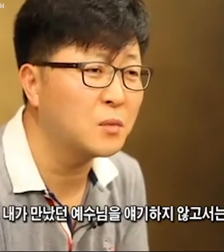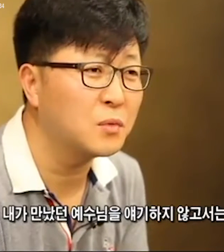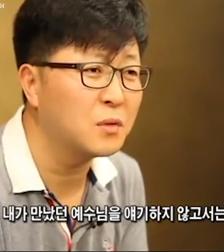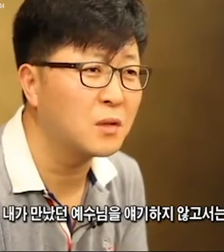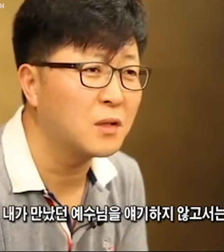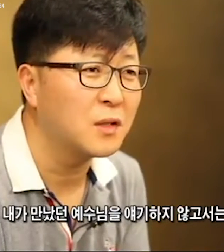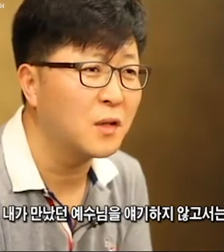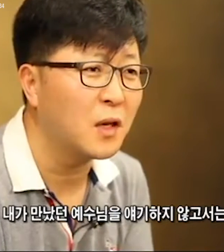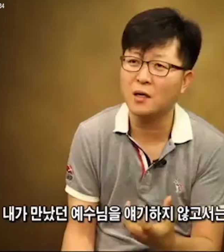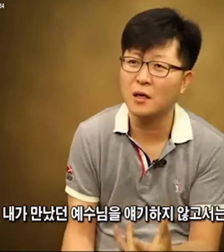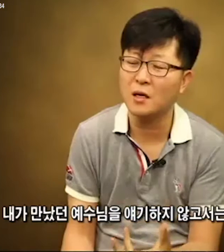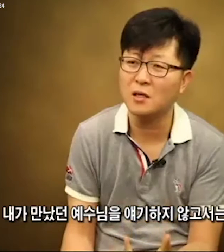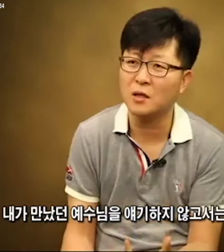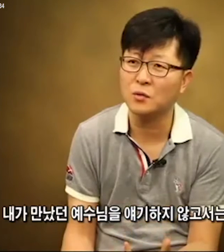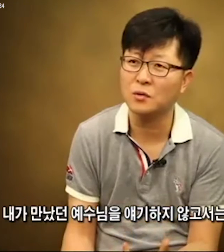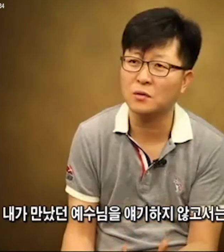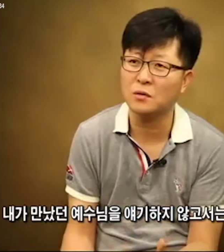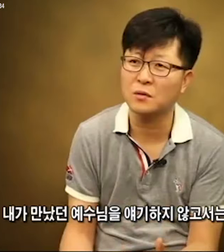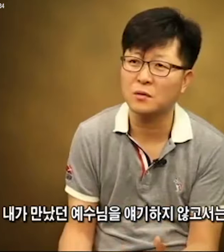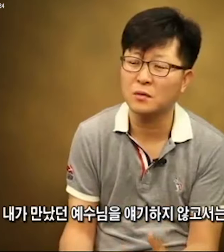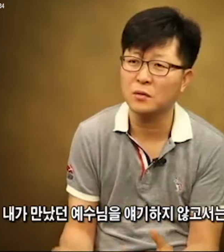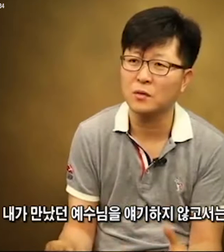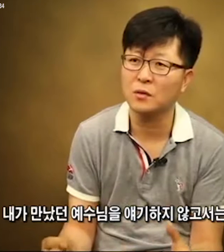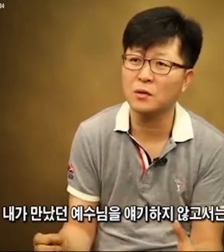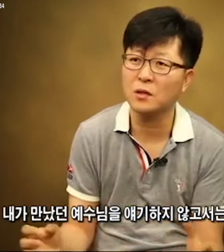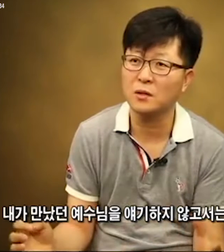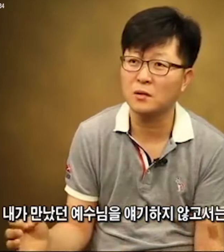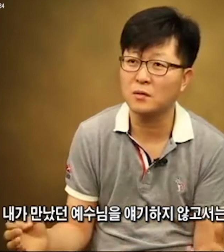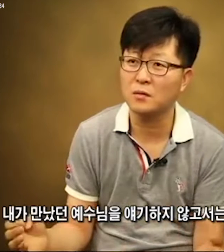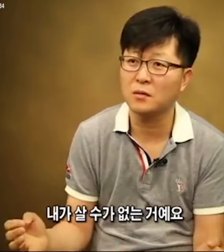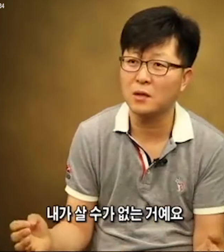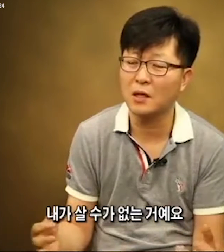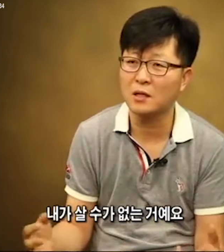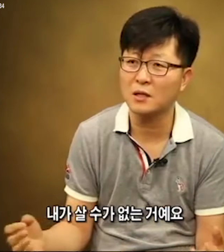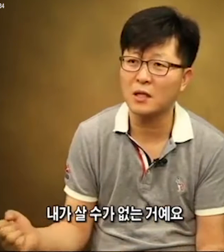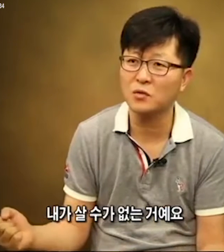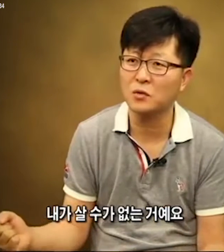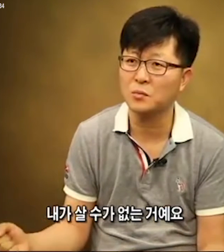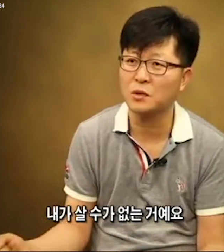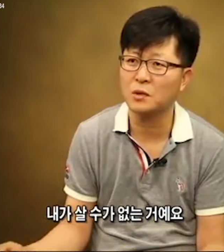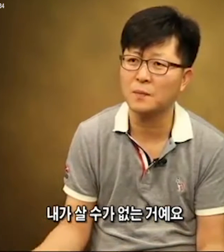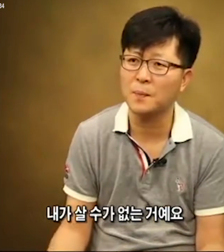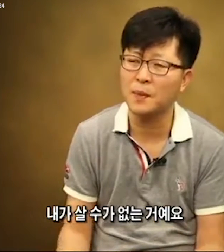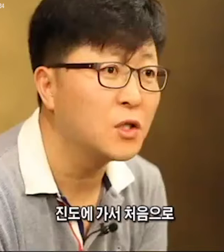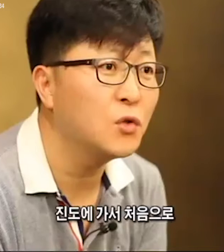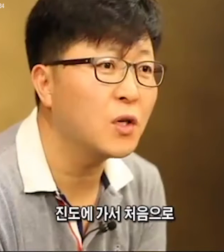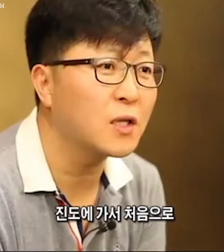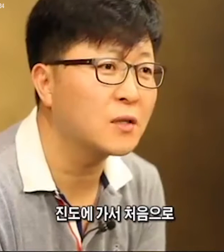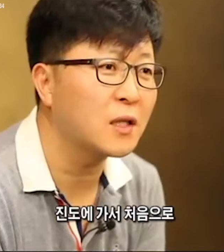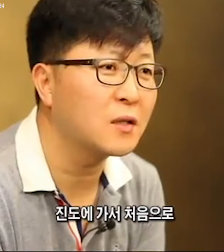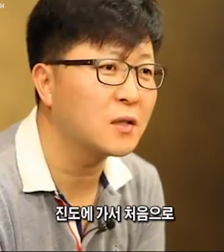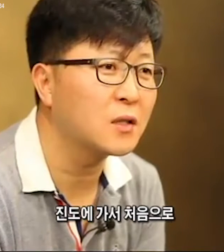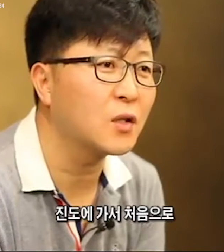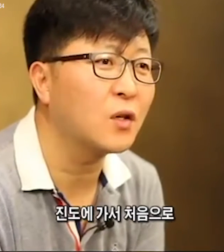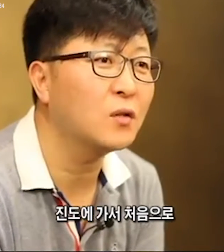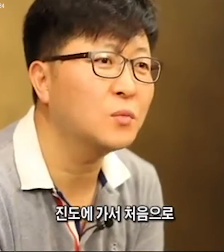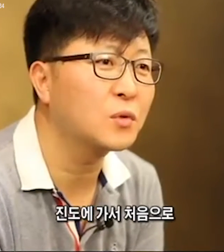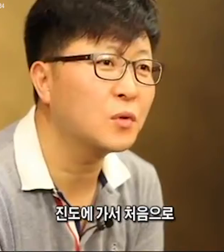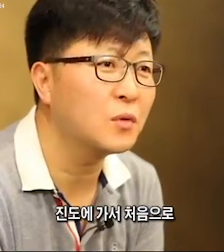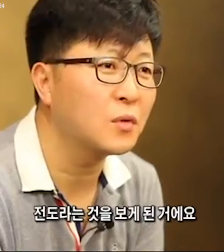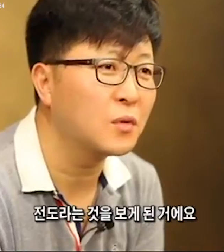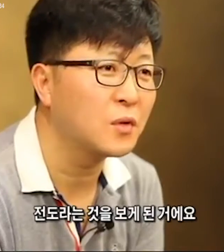내가 만났던 이분을 내가 얘기하지 않고서는 어떻게 내가 그냥 살 수가 없는 거예요. 진도에 가서 나는